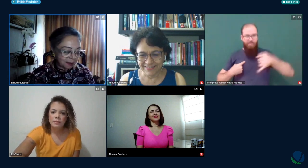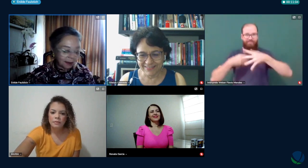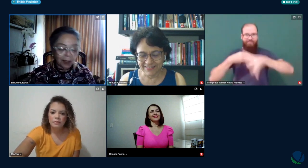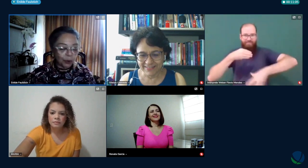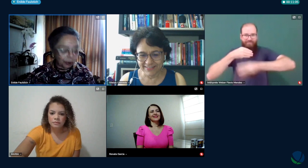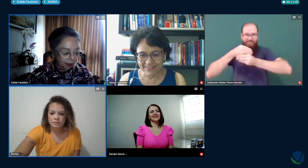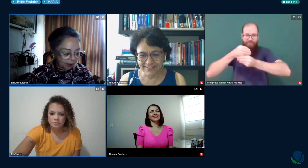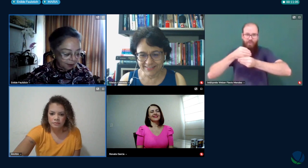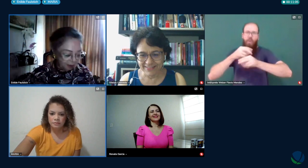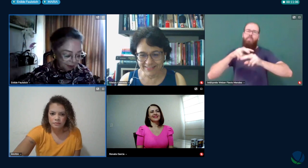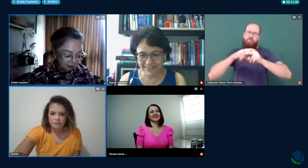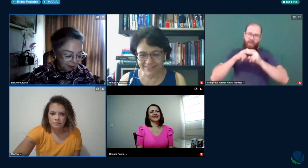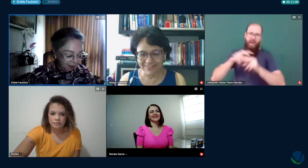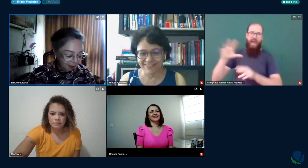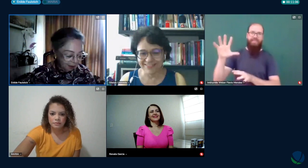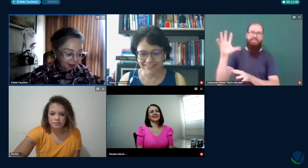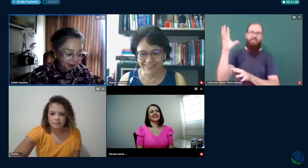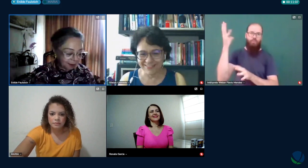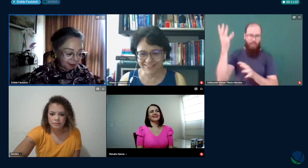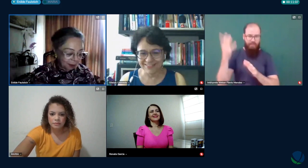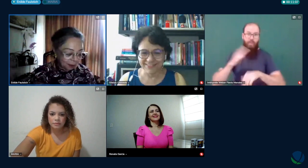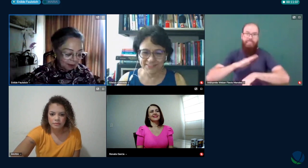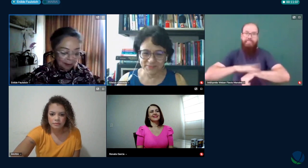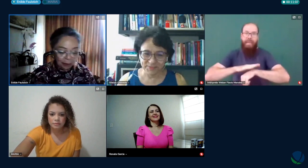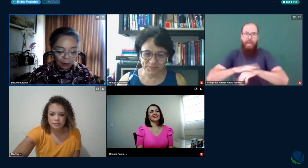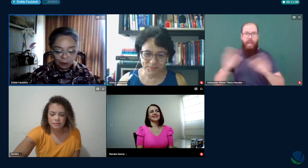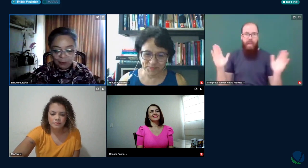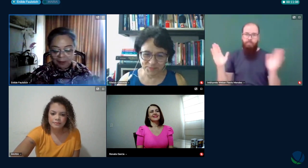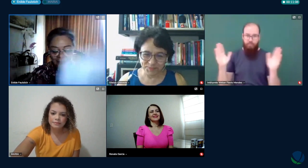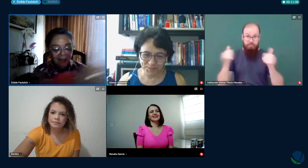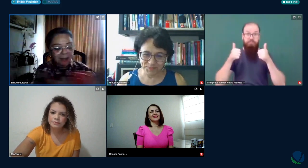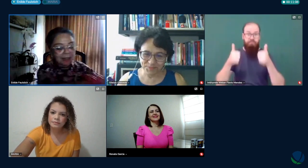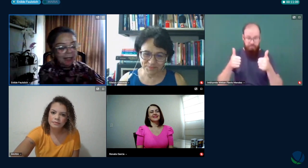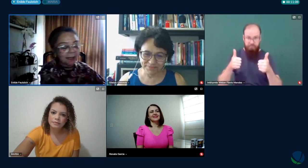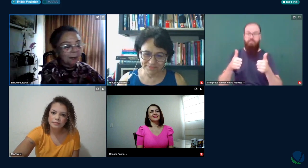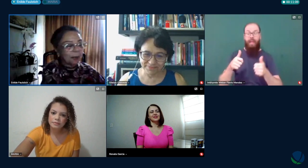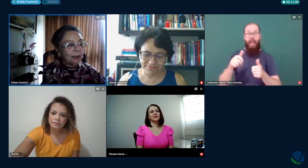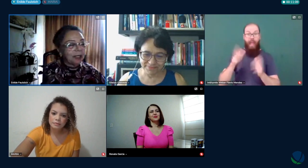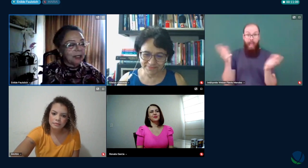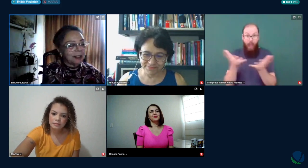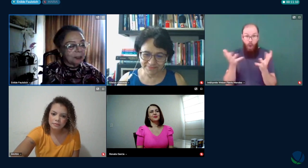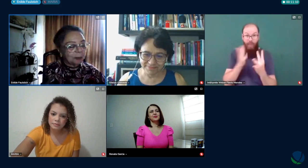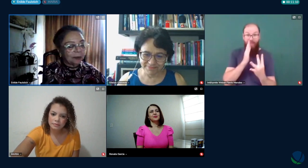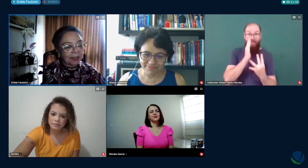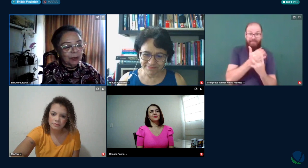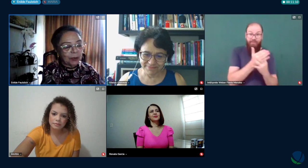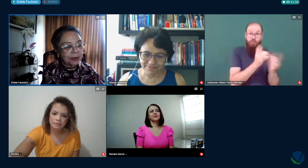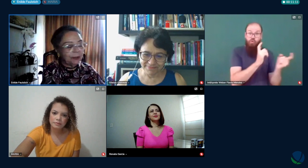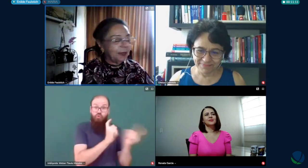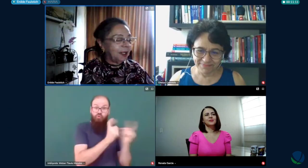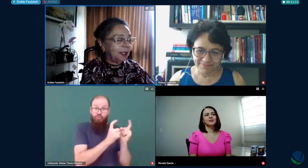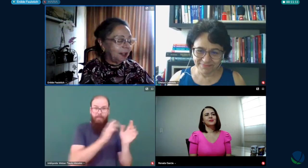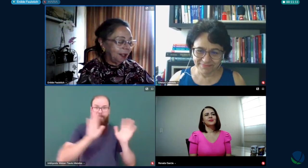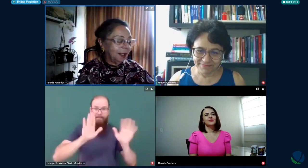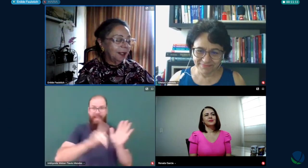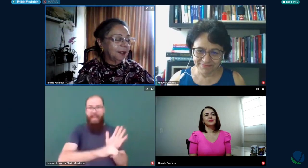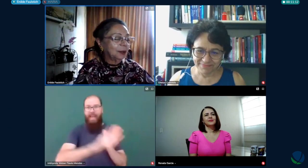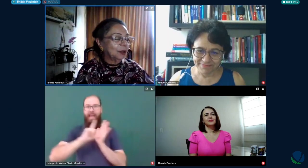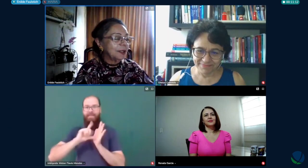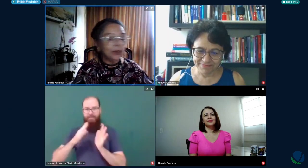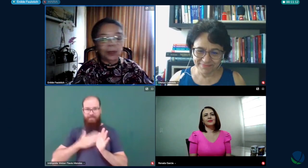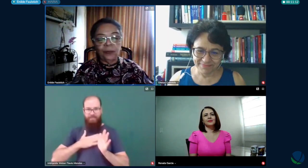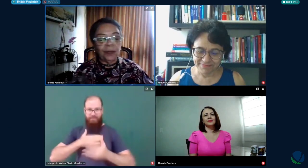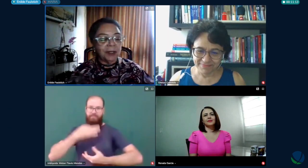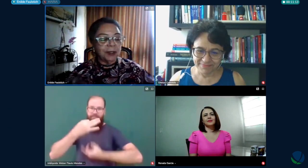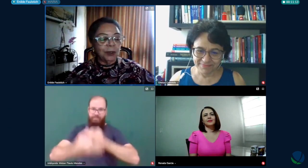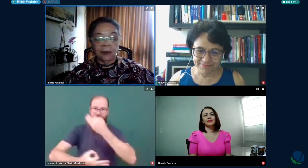pelas circunstâncias. Então, eu sempre gosto essas provocações vêm em